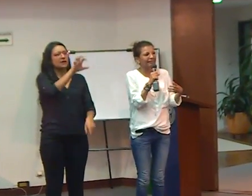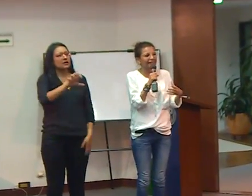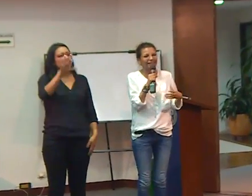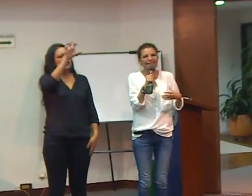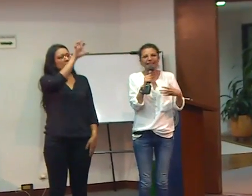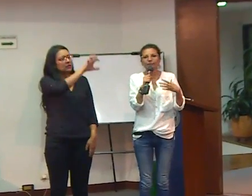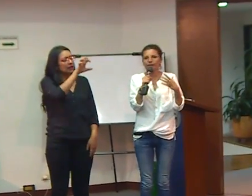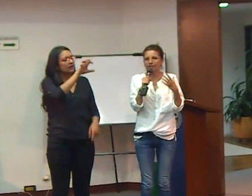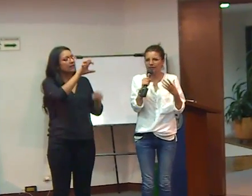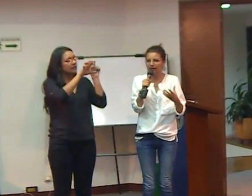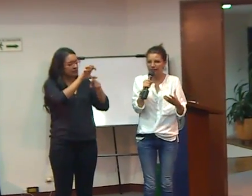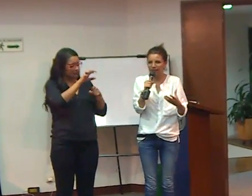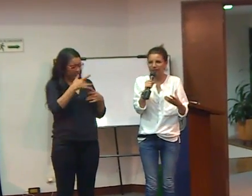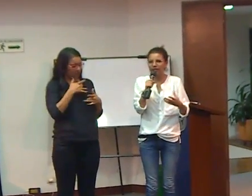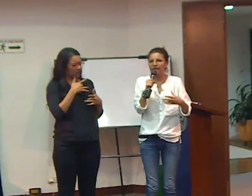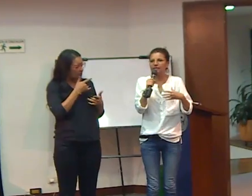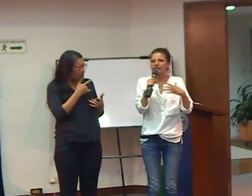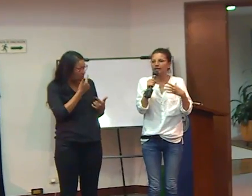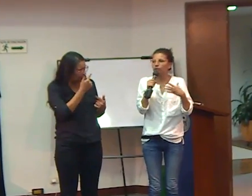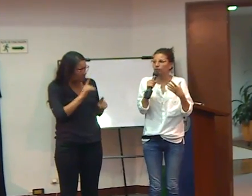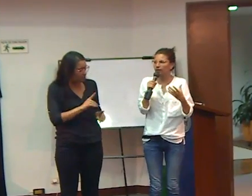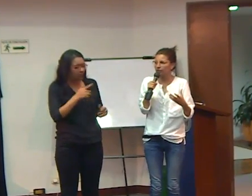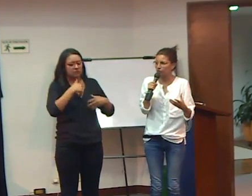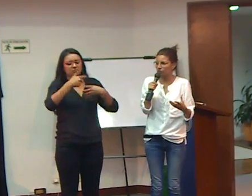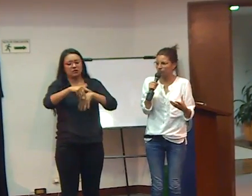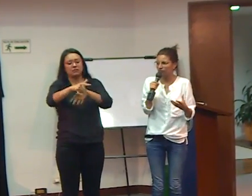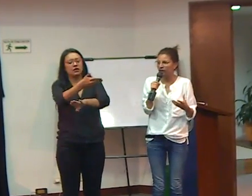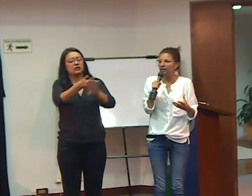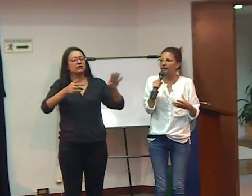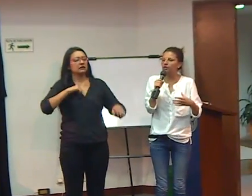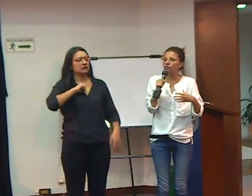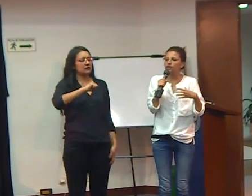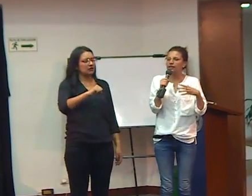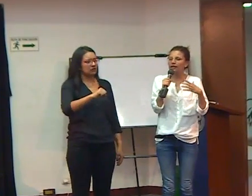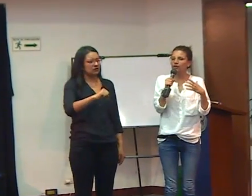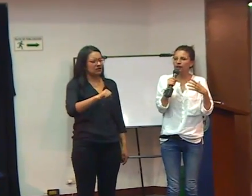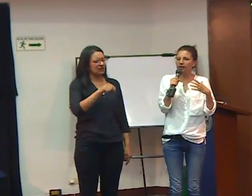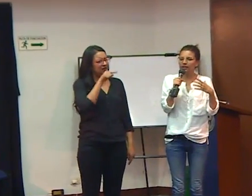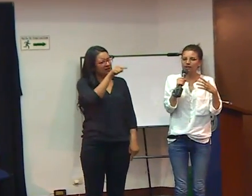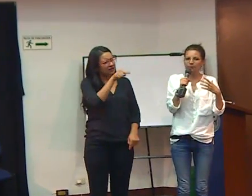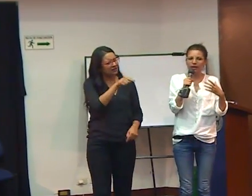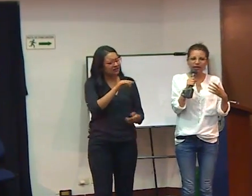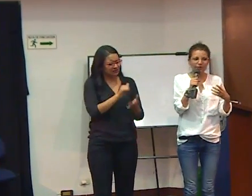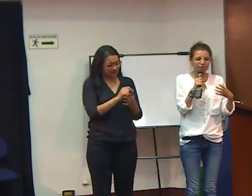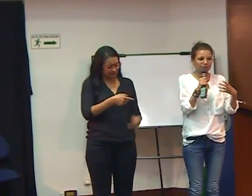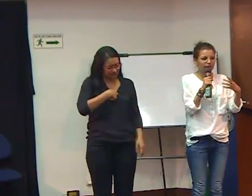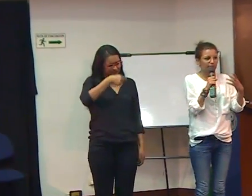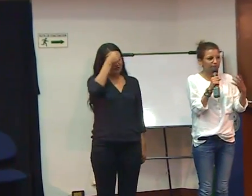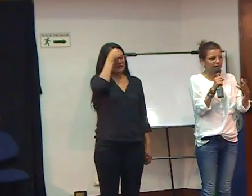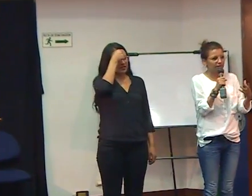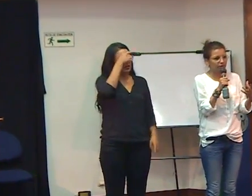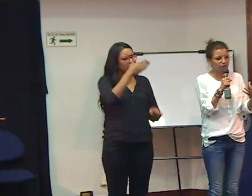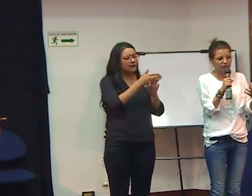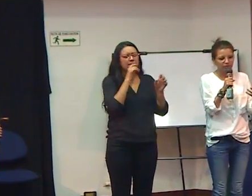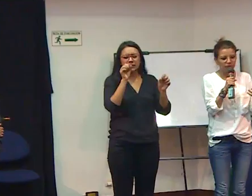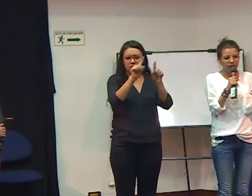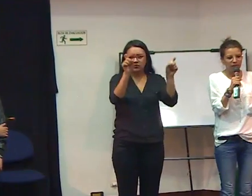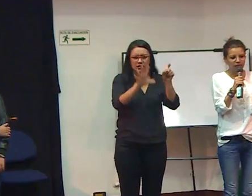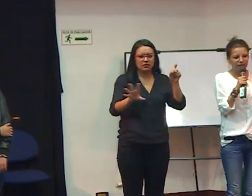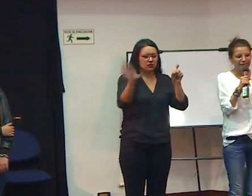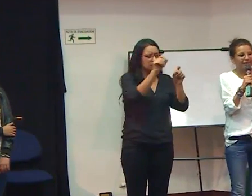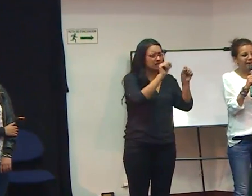la gente tenga que salir a marchar y exigir unos derechos? Y entonces hay algo que se me viene a la cabeza y me gustaría preguntarles a todos y